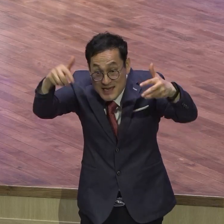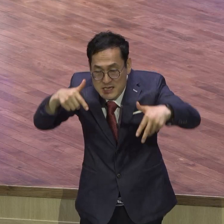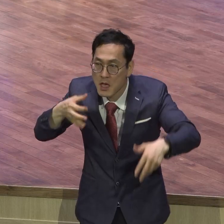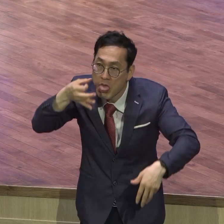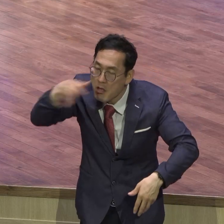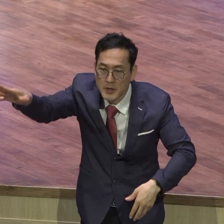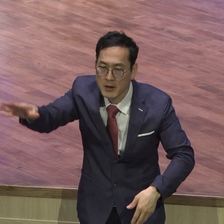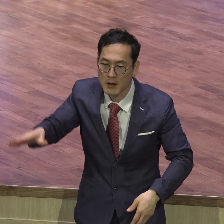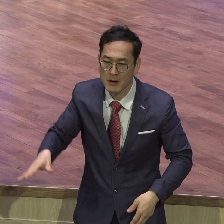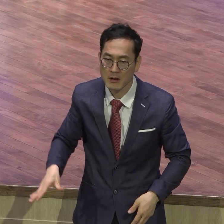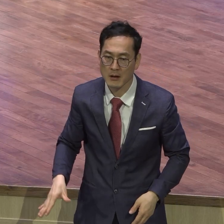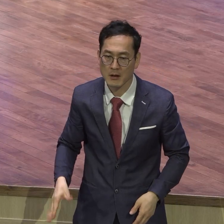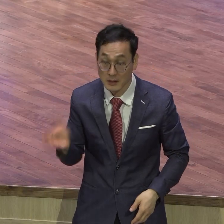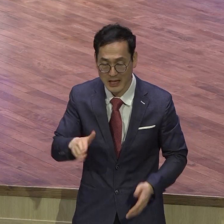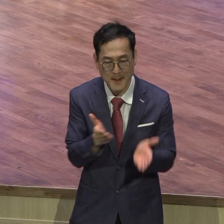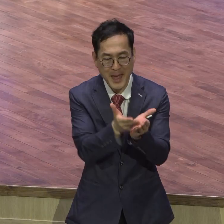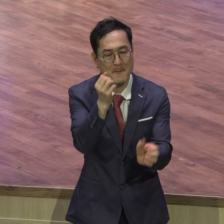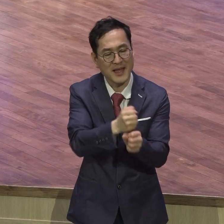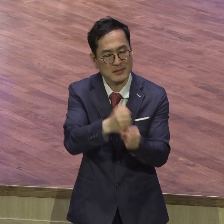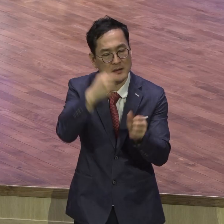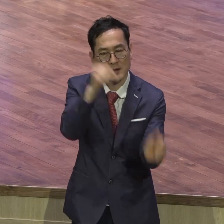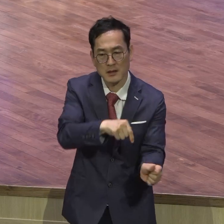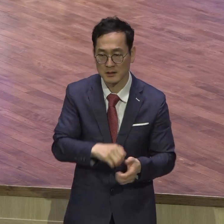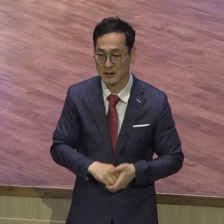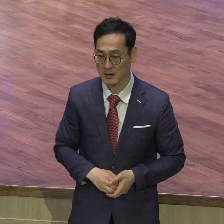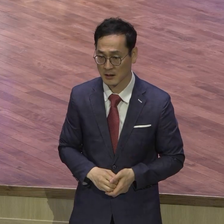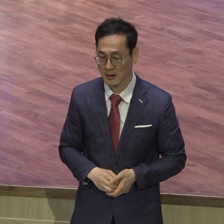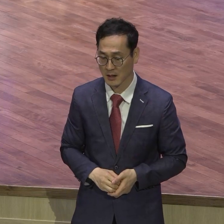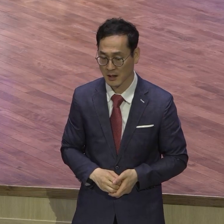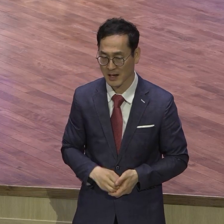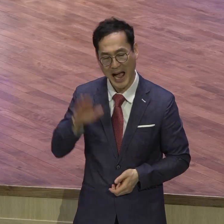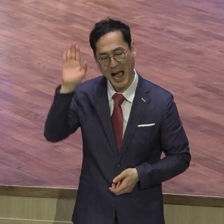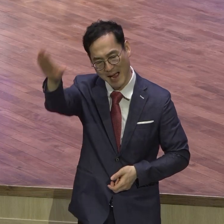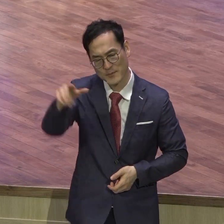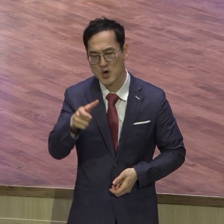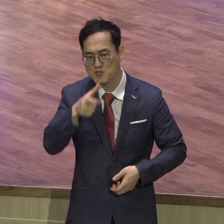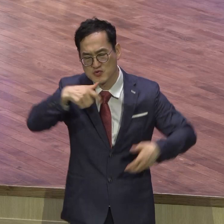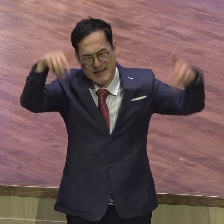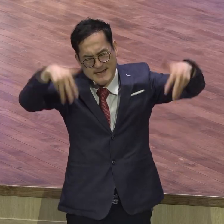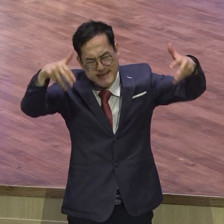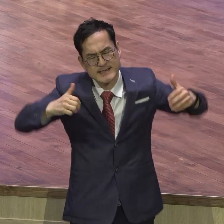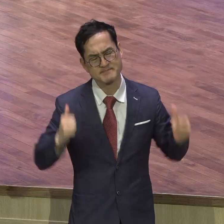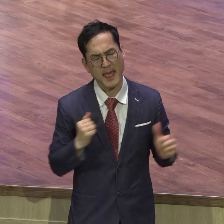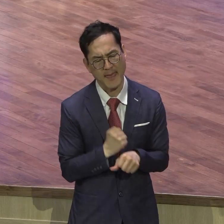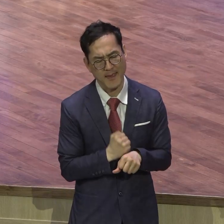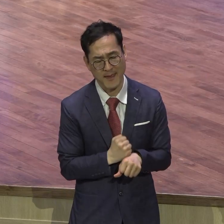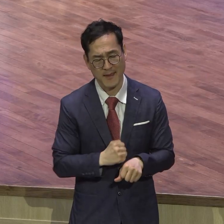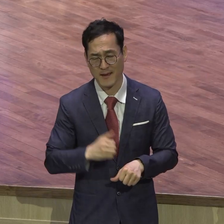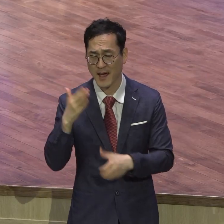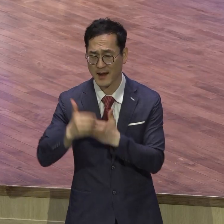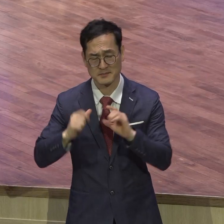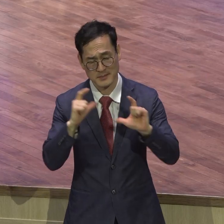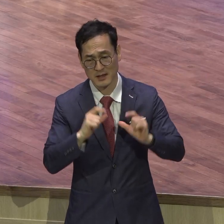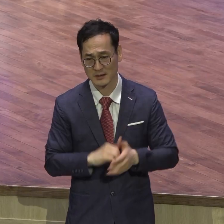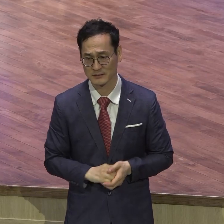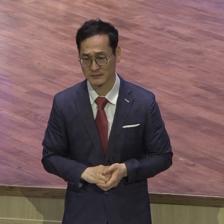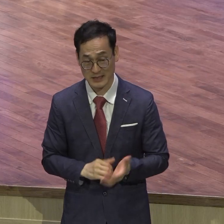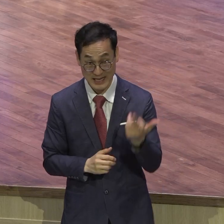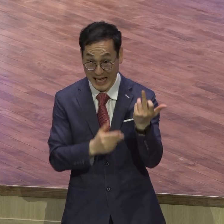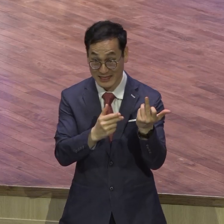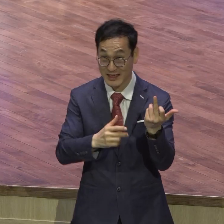그런데 방주절이 물로 심판하니까 방주절이 햇빛이 짱짱 나네 그것도 산에서